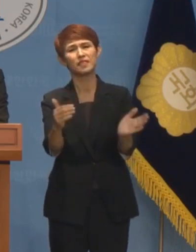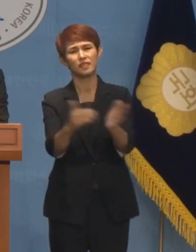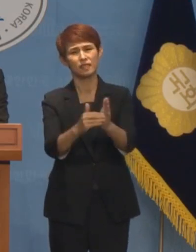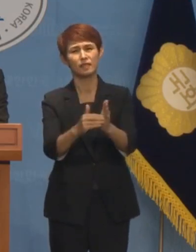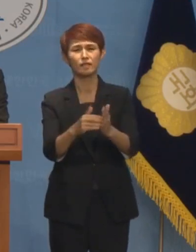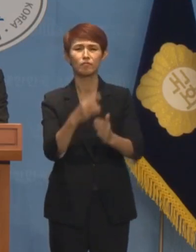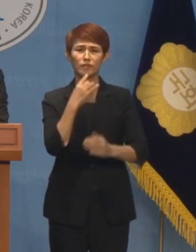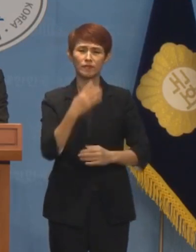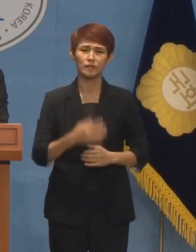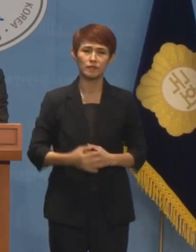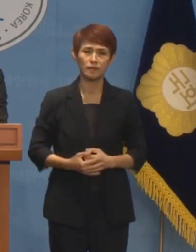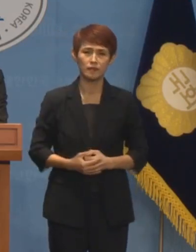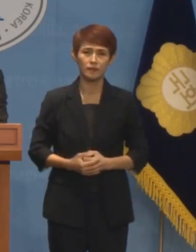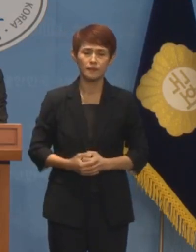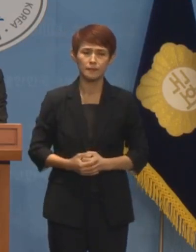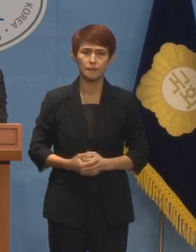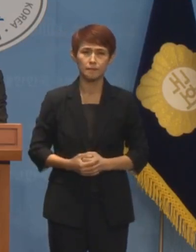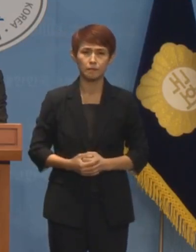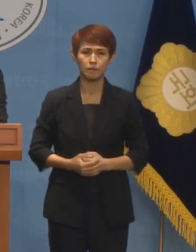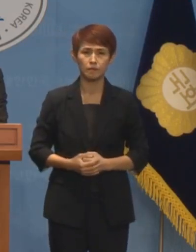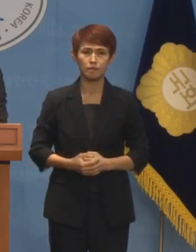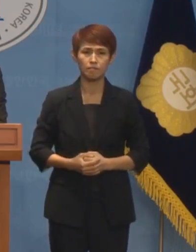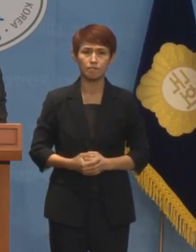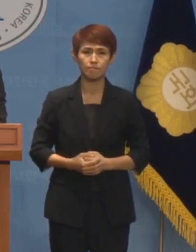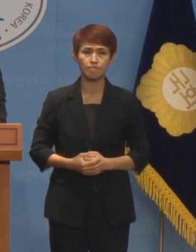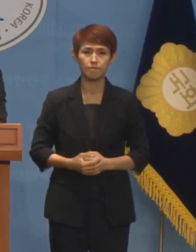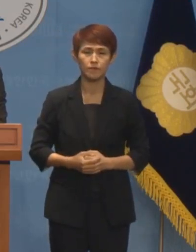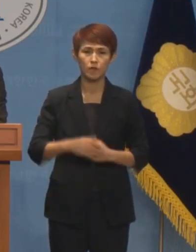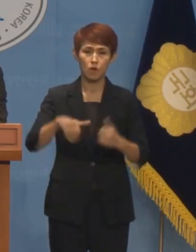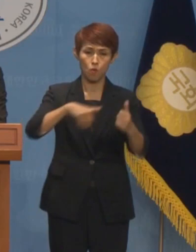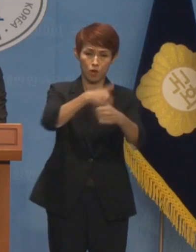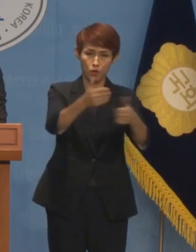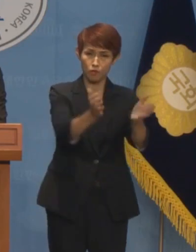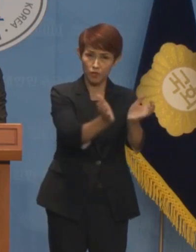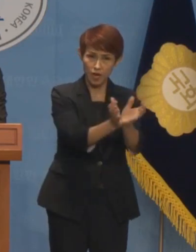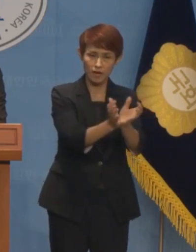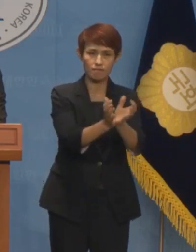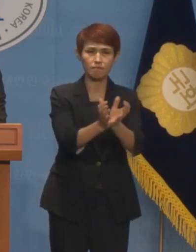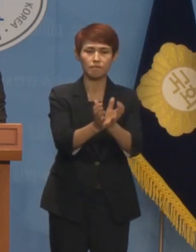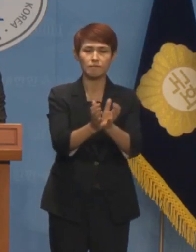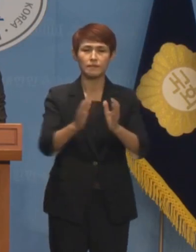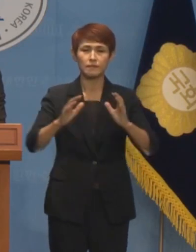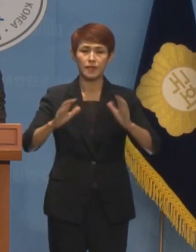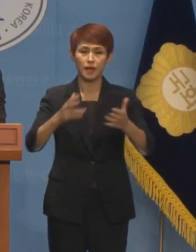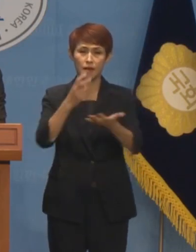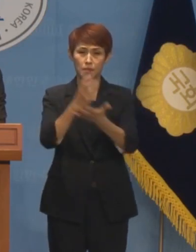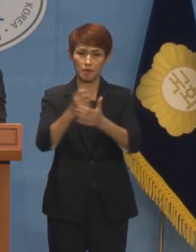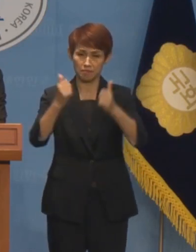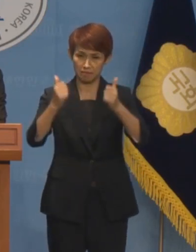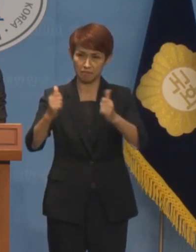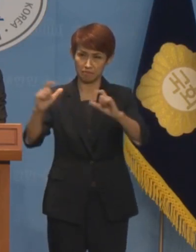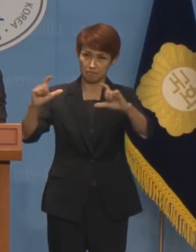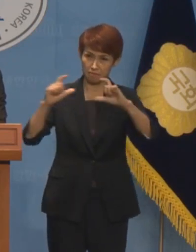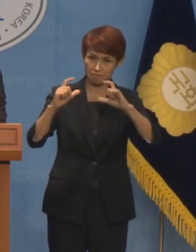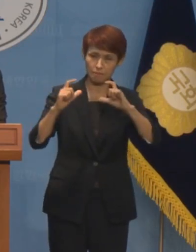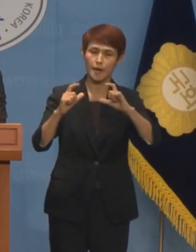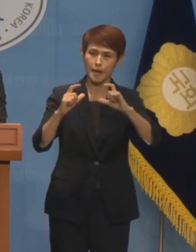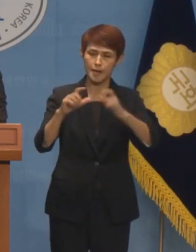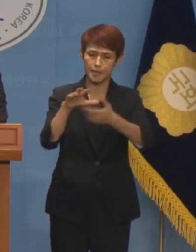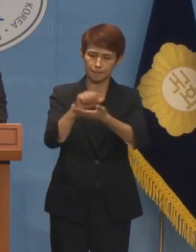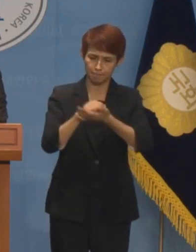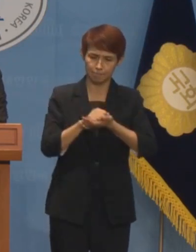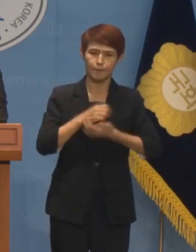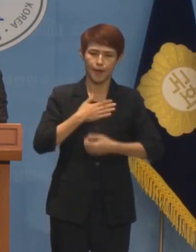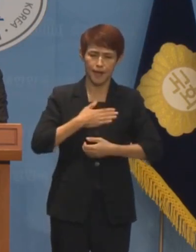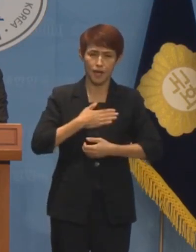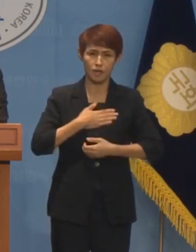것이 고작입니다. 별도로 환경부가 헌재 판결을 존중하고 후속 조치를 충실히 이행하겠다고